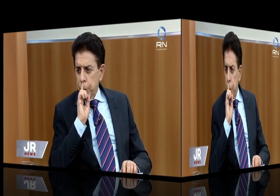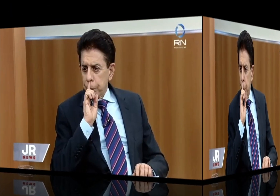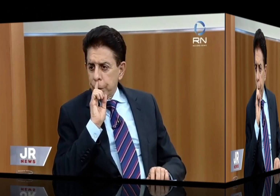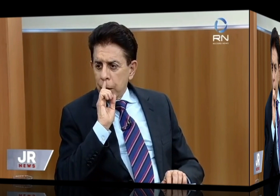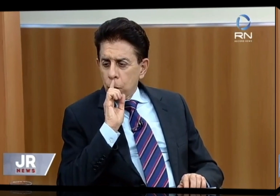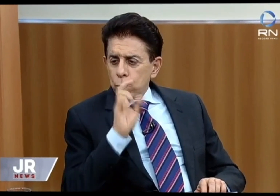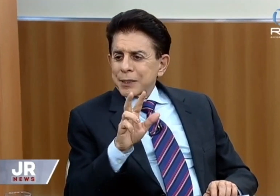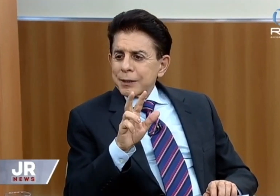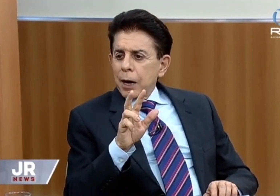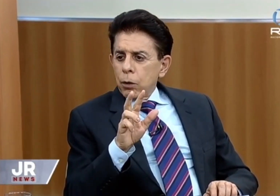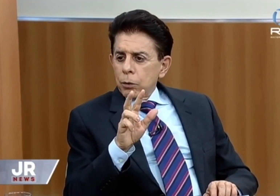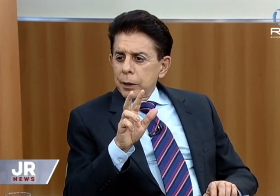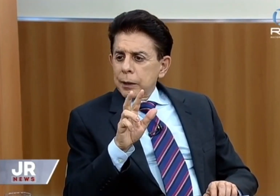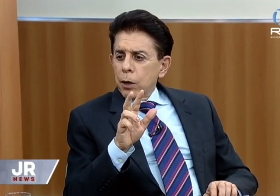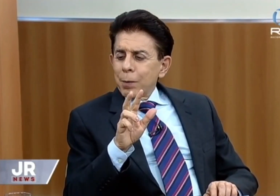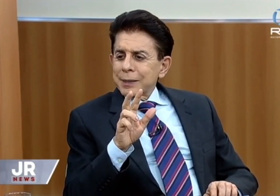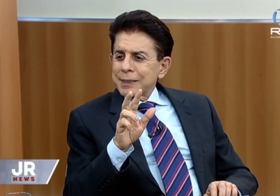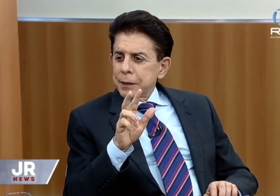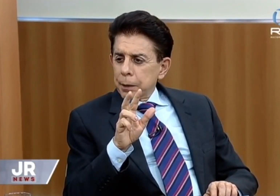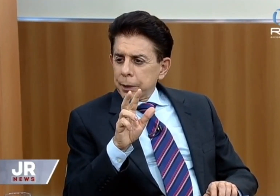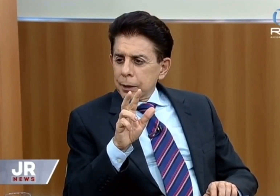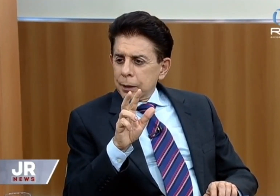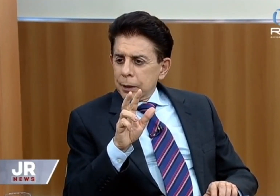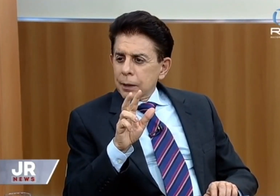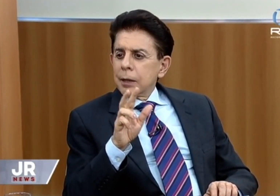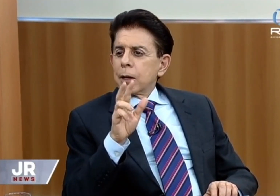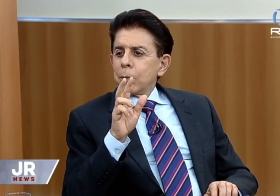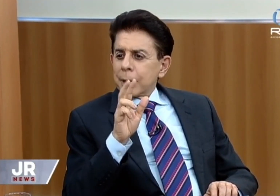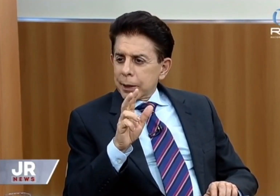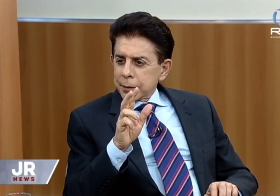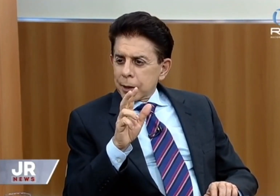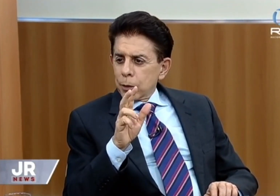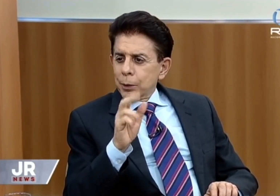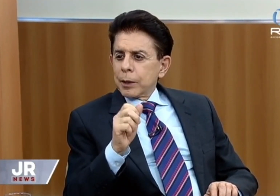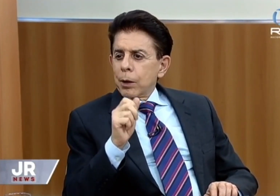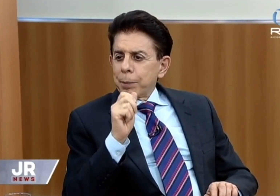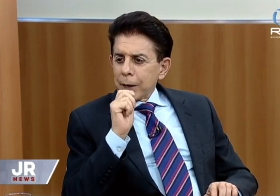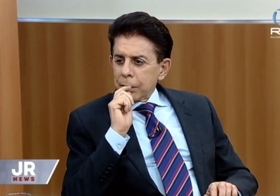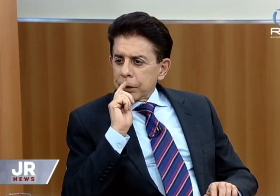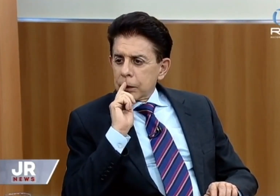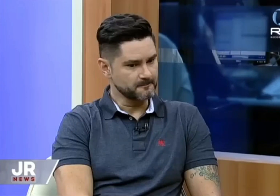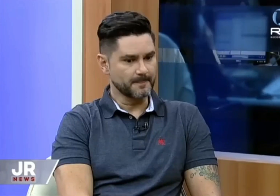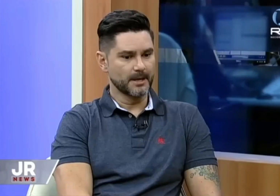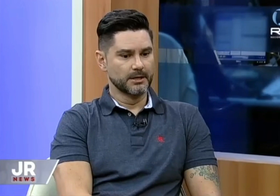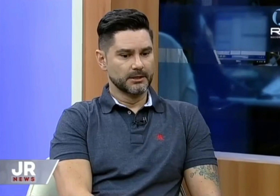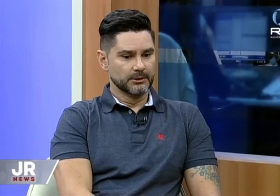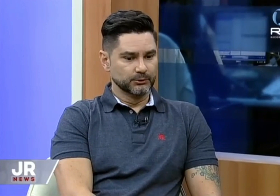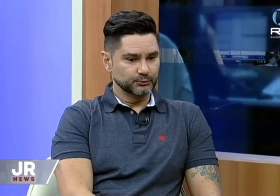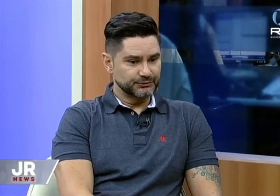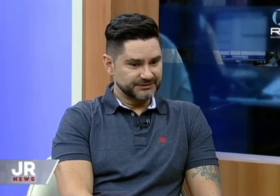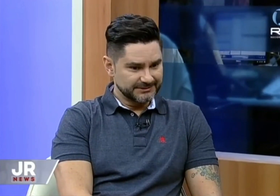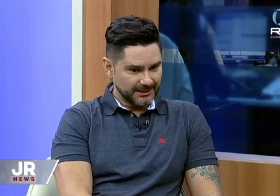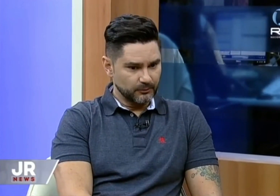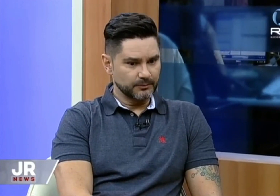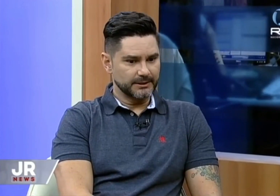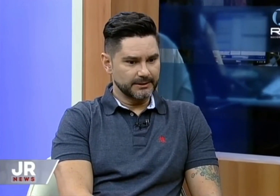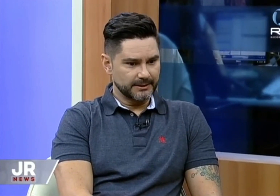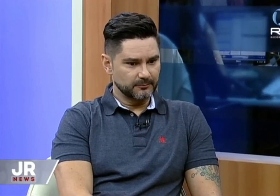desculpe. O sinal, ele é uma sílaba, ele é uma letra ou ele é uma palavra? O sinal, ele é